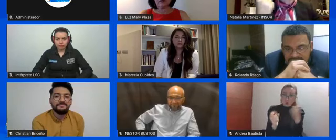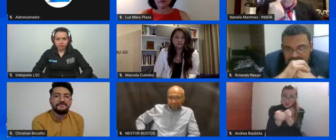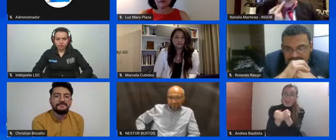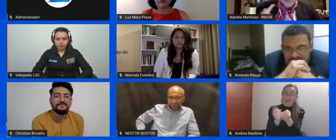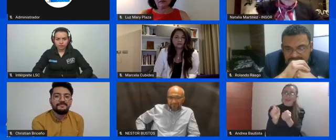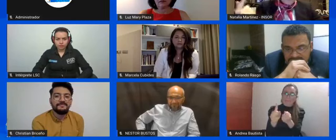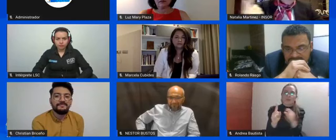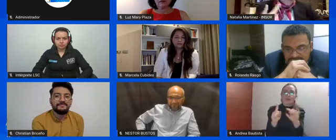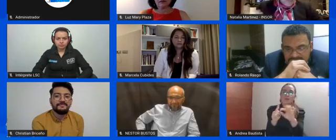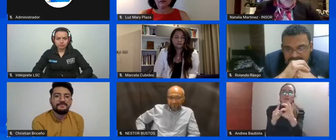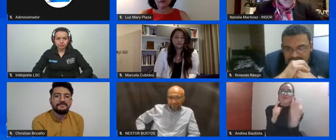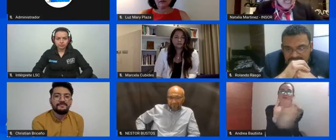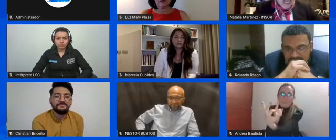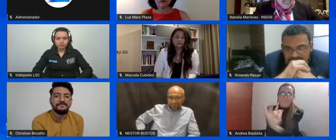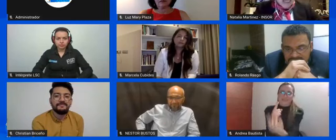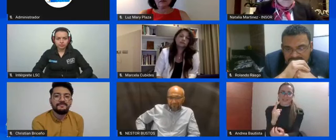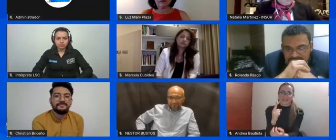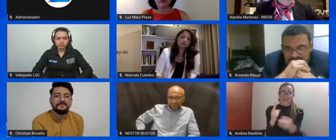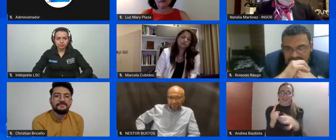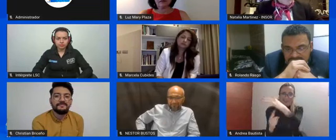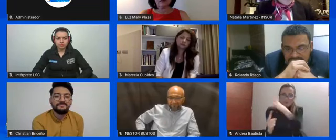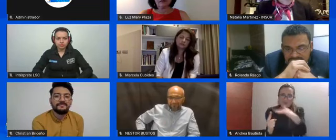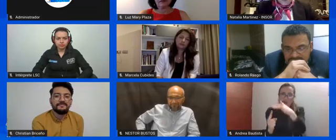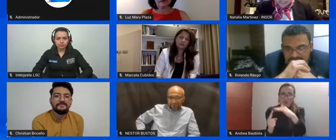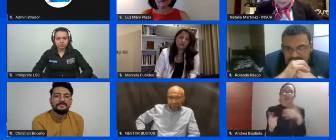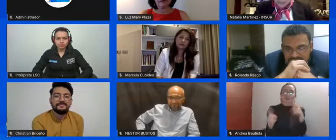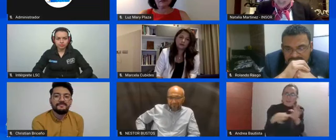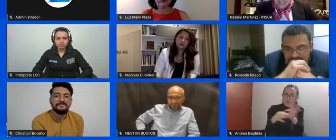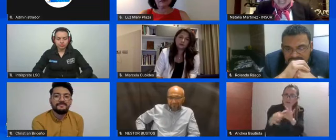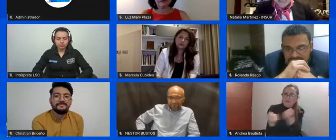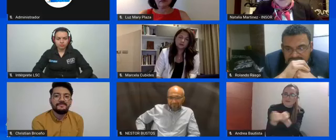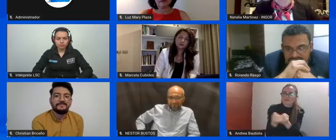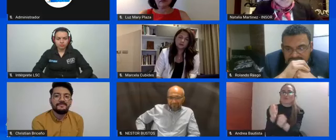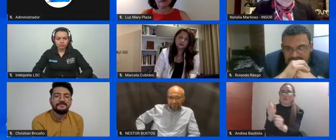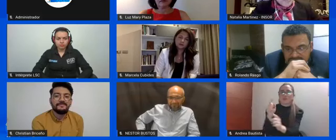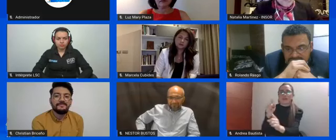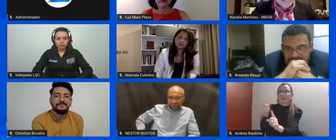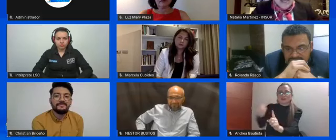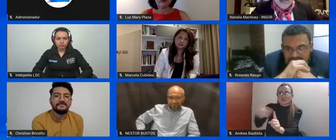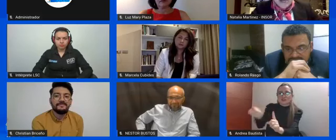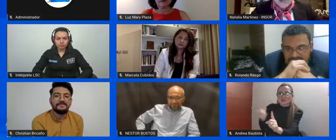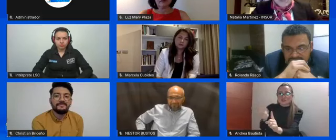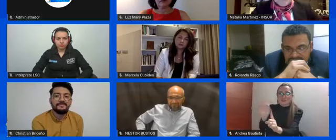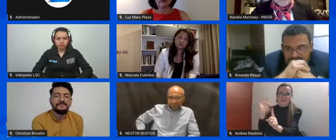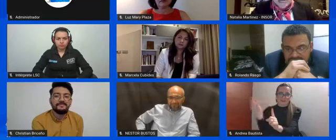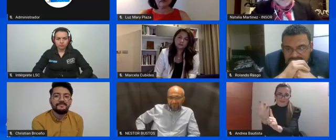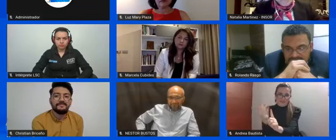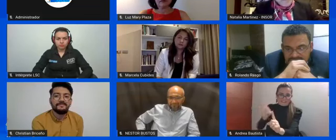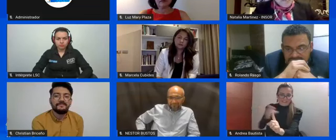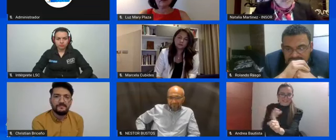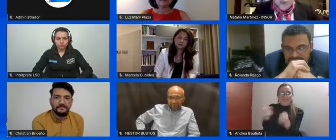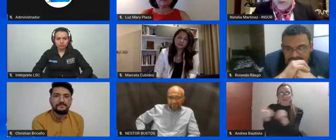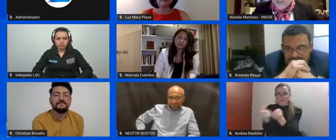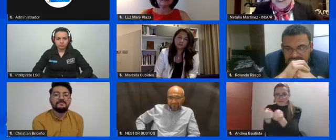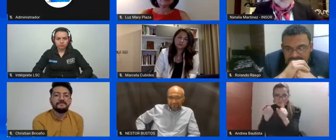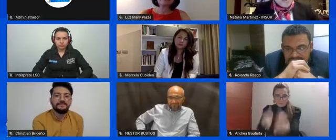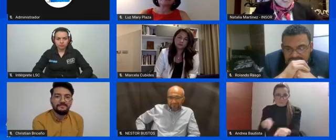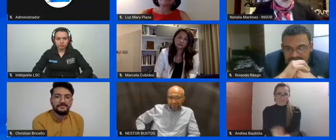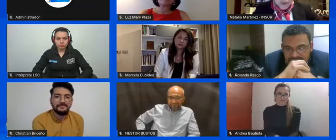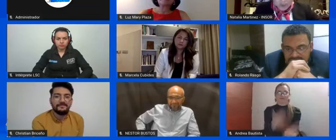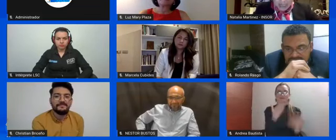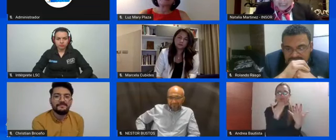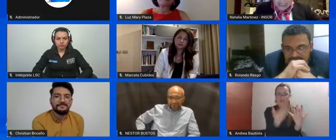persona sorda, sino ese entorno familiar que finalmente es el que lo protege. Paso entonces a Luz Mari. Otra